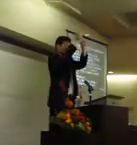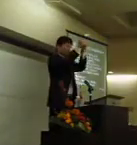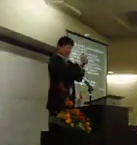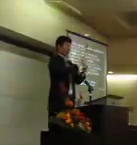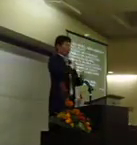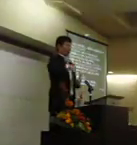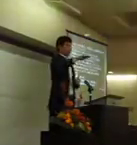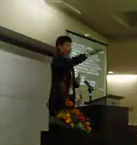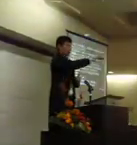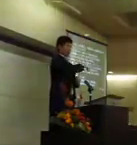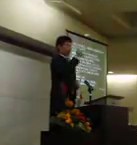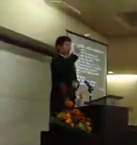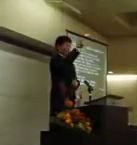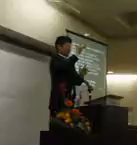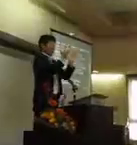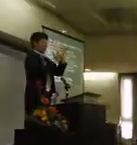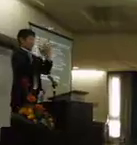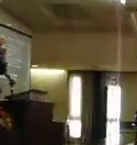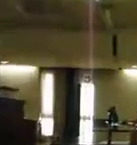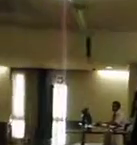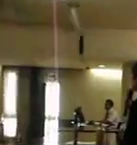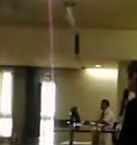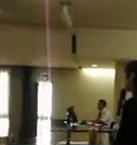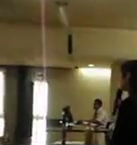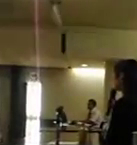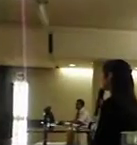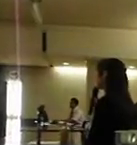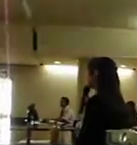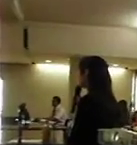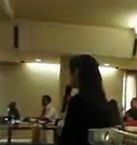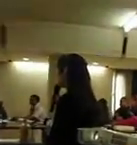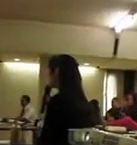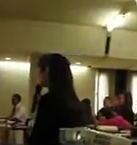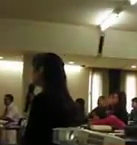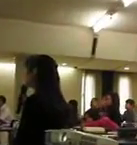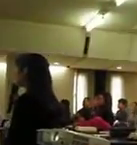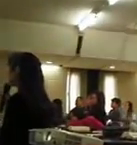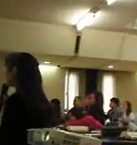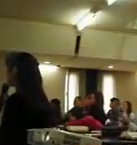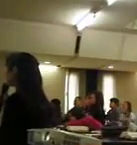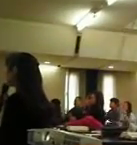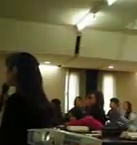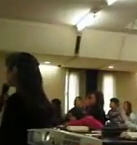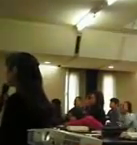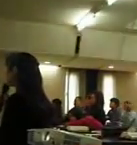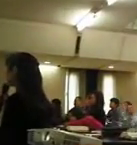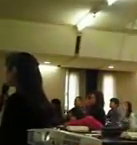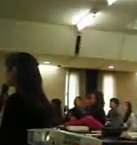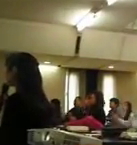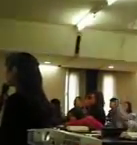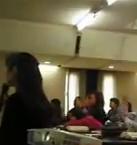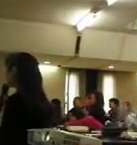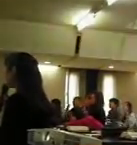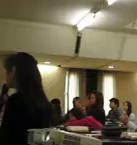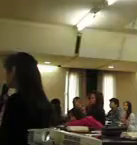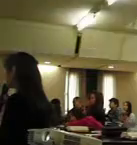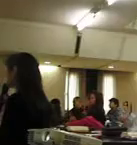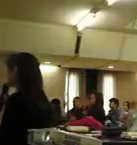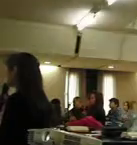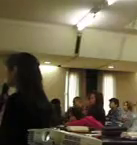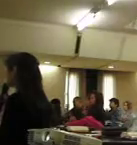その一人も私たちの主イエス・キリストを信じます。主は聖霊によりて宿